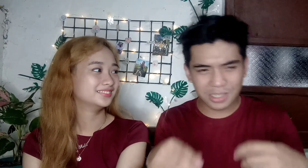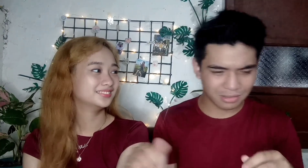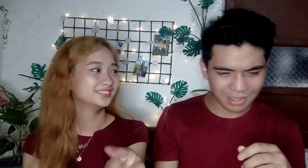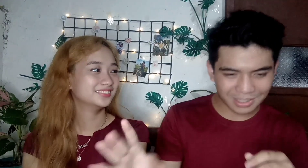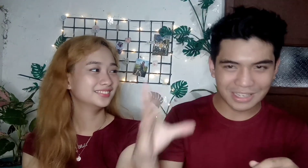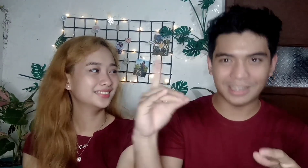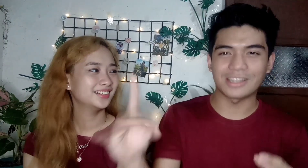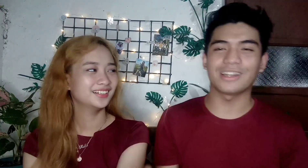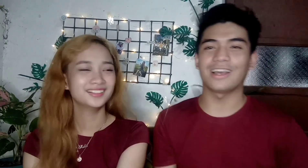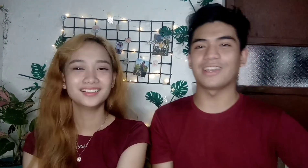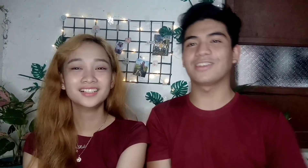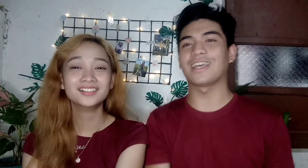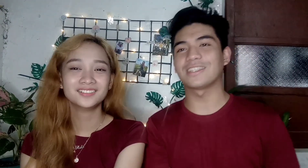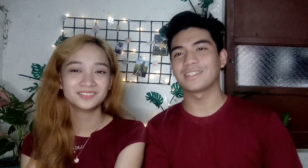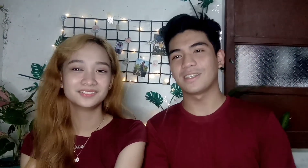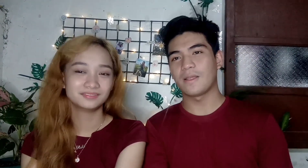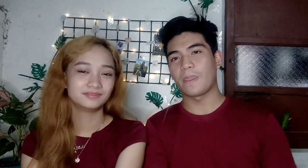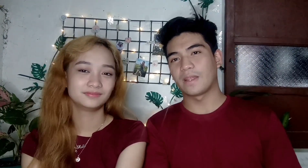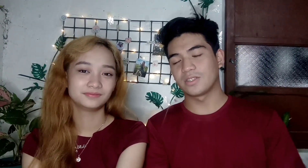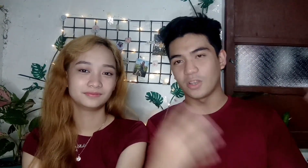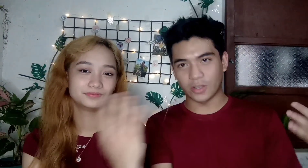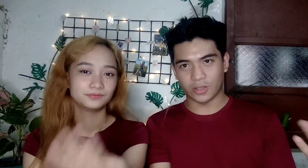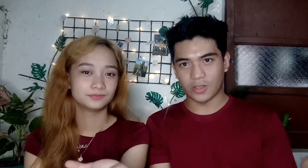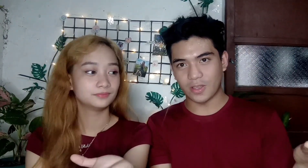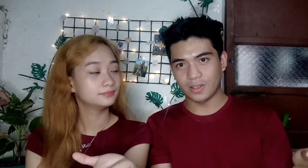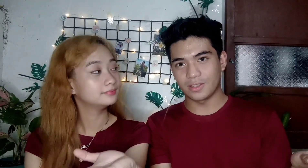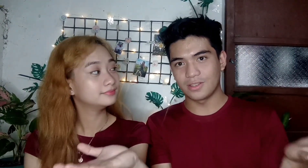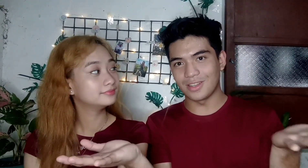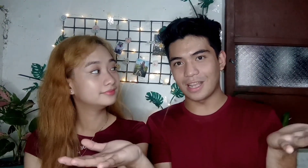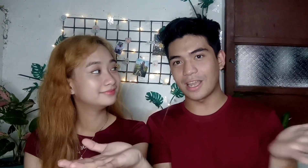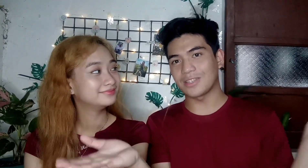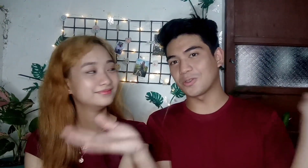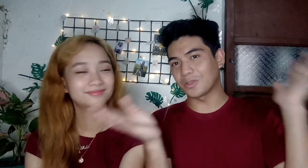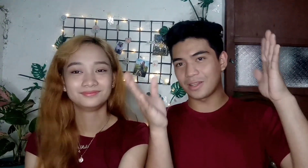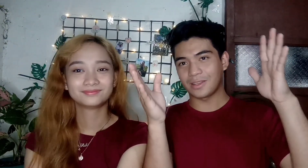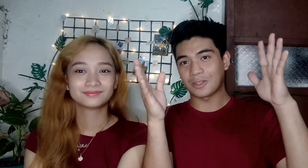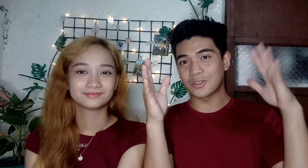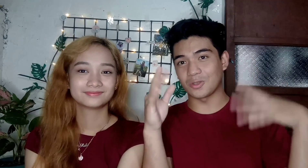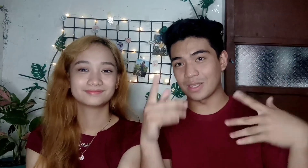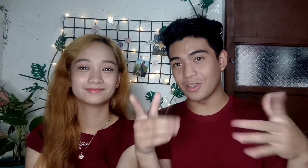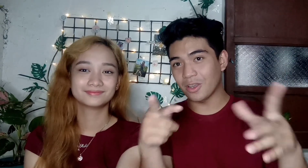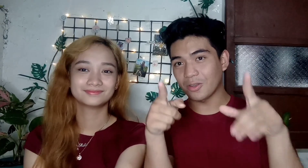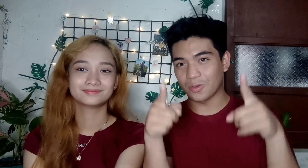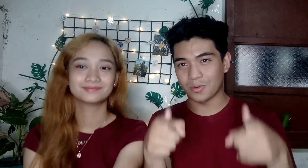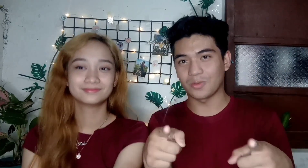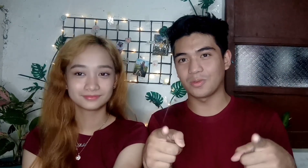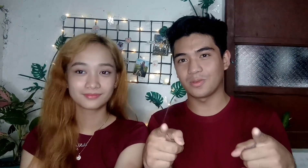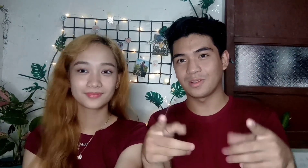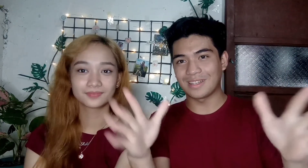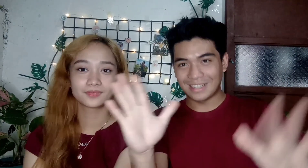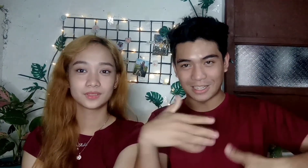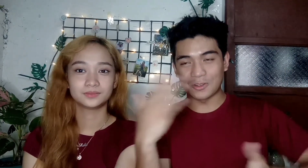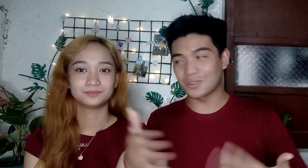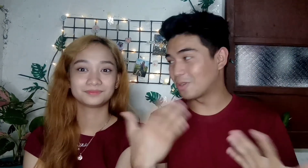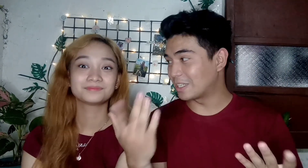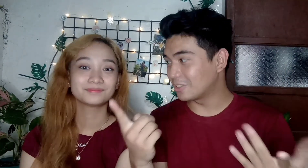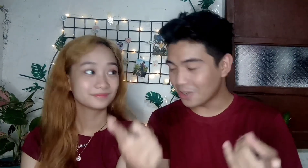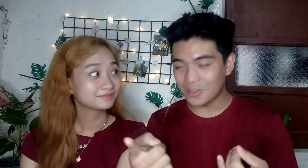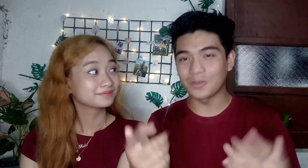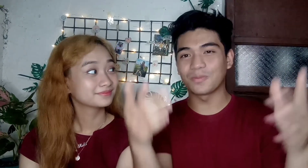kayo. Ganyan-ganyan lang kayo, guys. So, yun lang, guys. Kung nagustuhan nyo. Kung nagustuhan nyo yung...